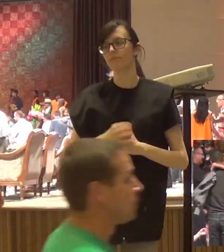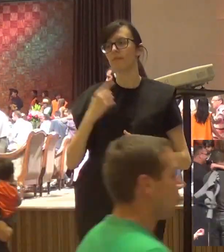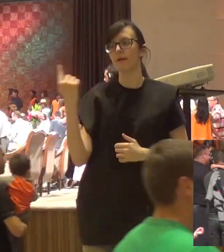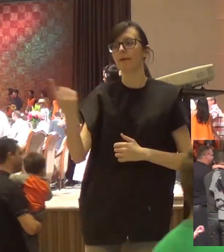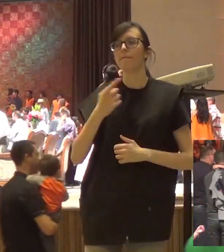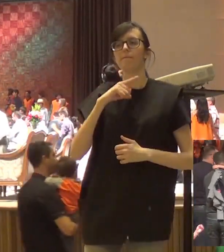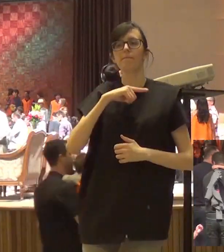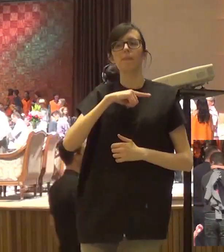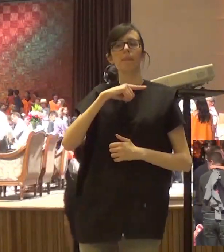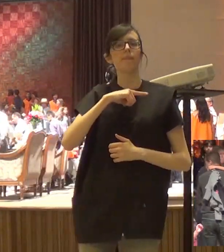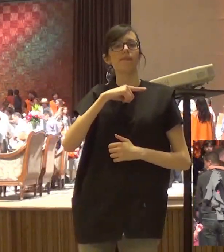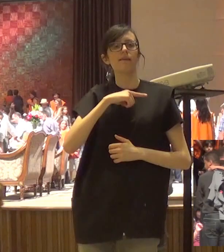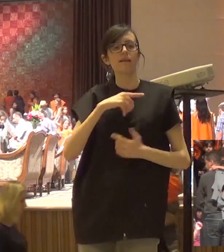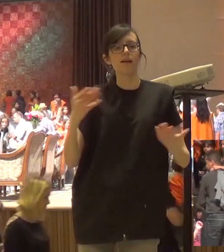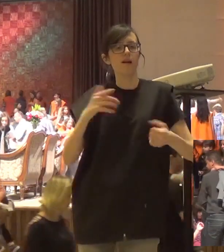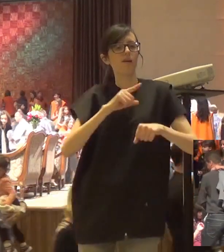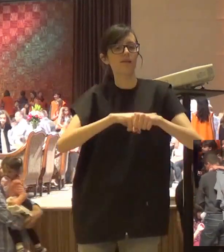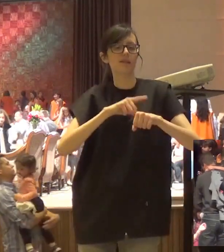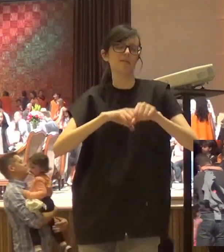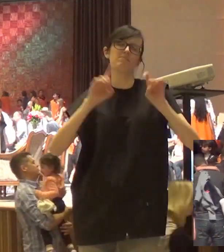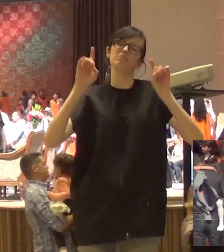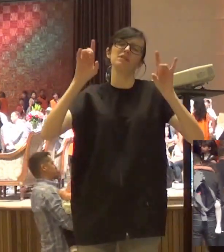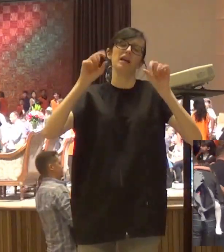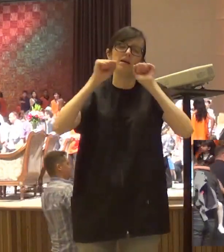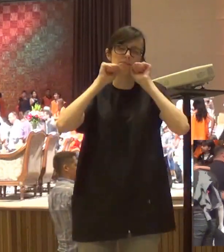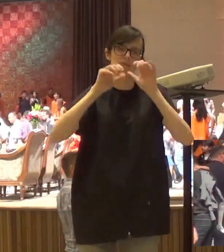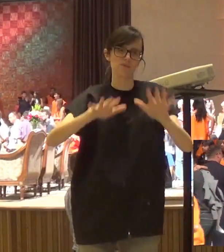um momento de bênção aqui nesse momento.